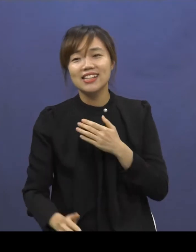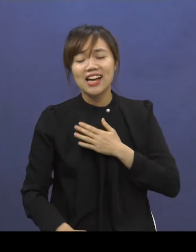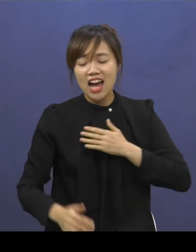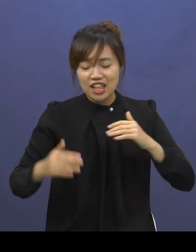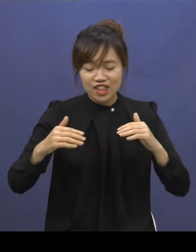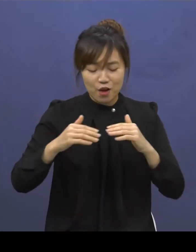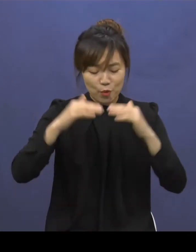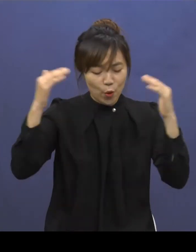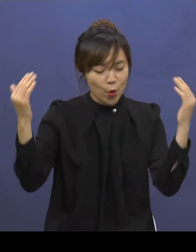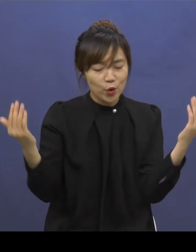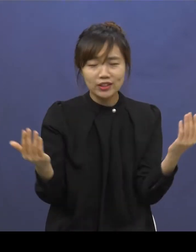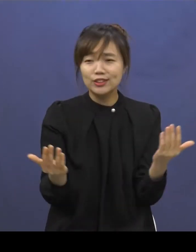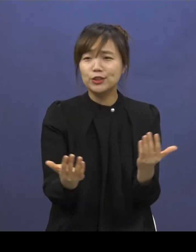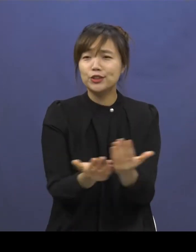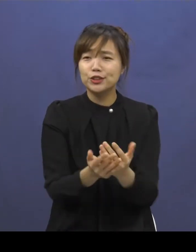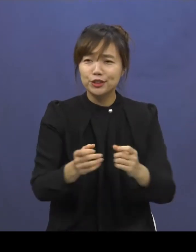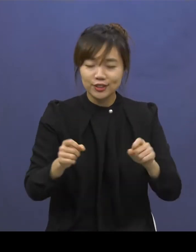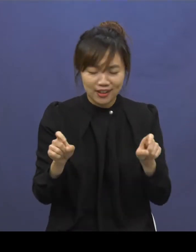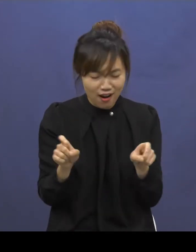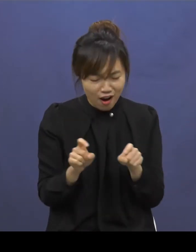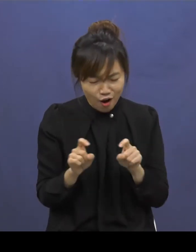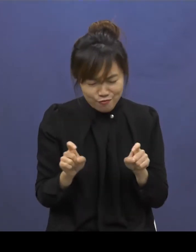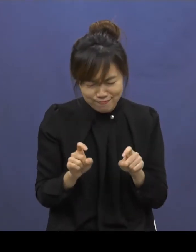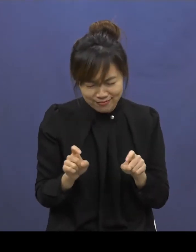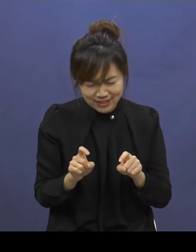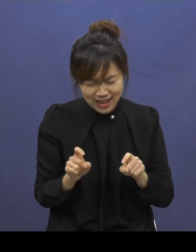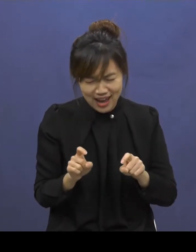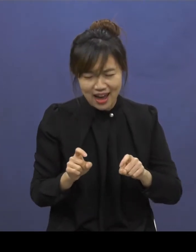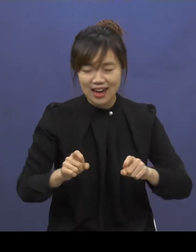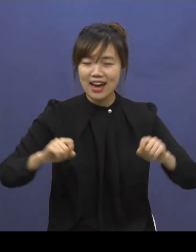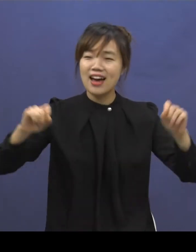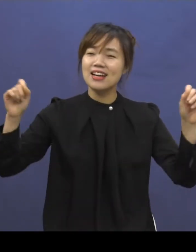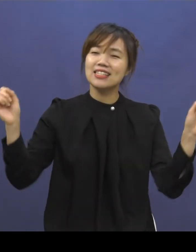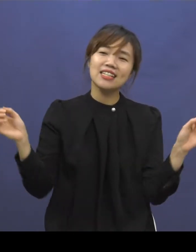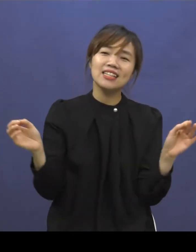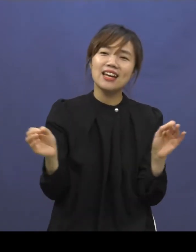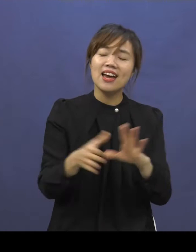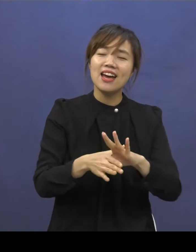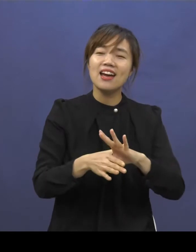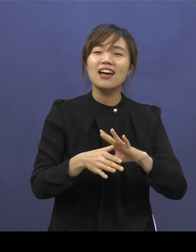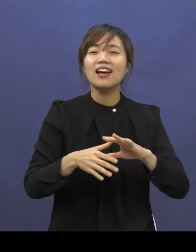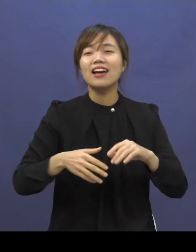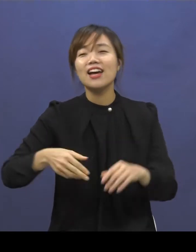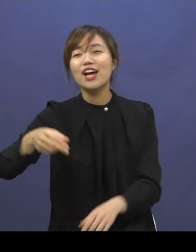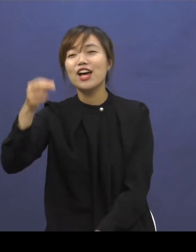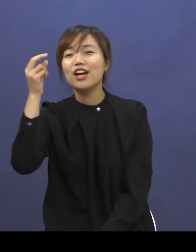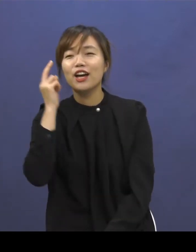내 모든 두려움 사라지네